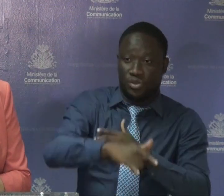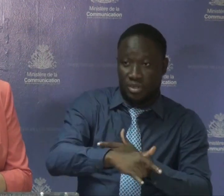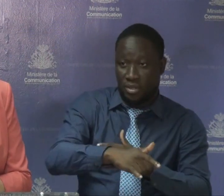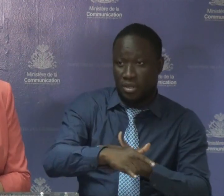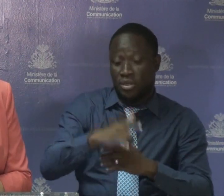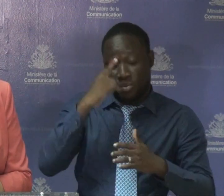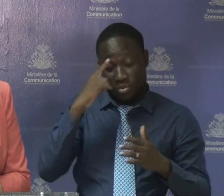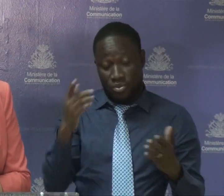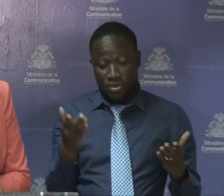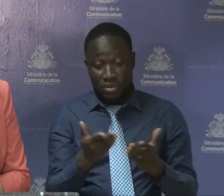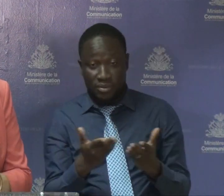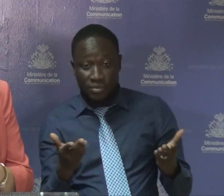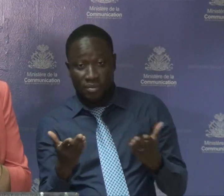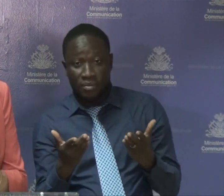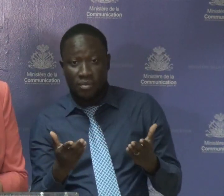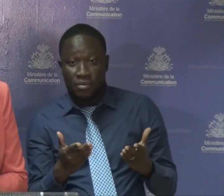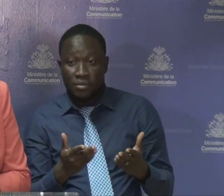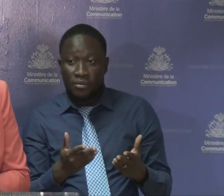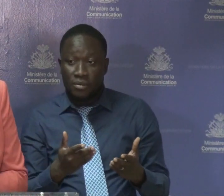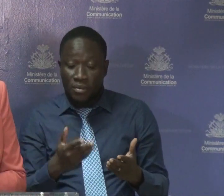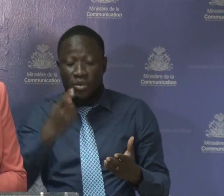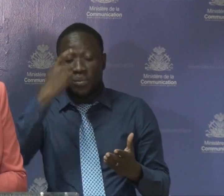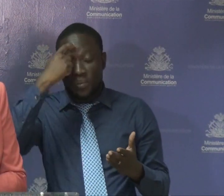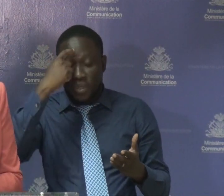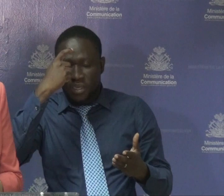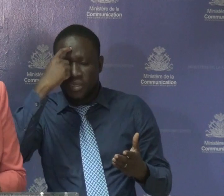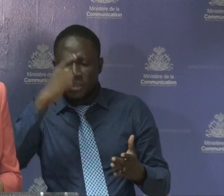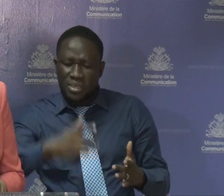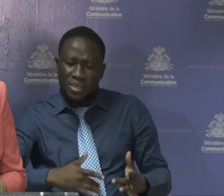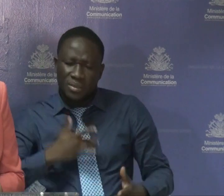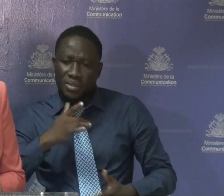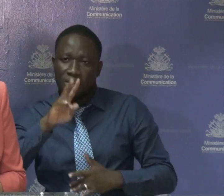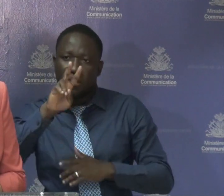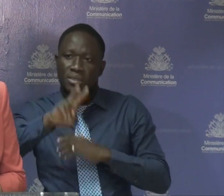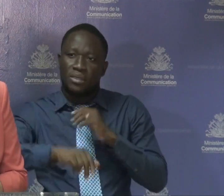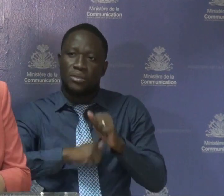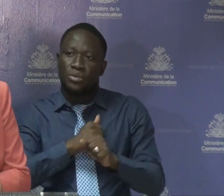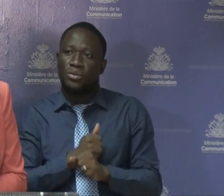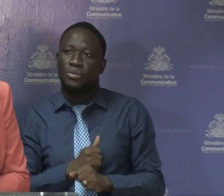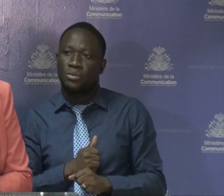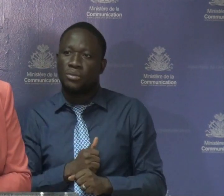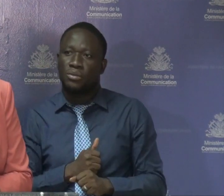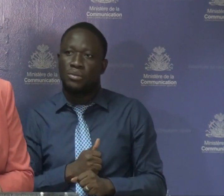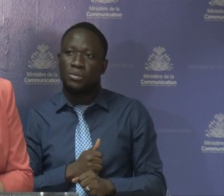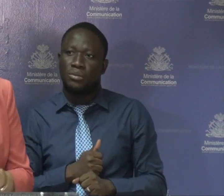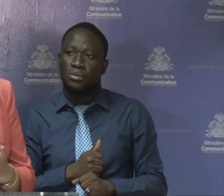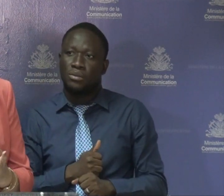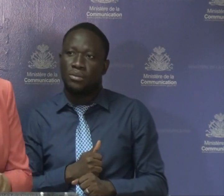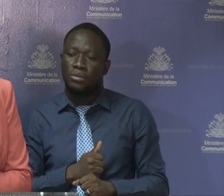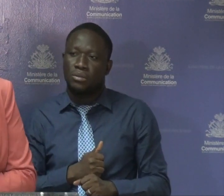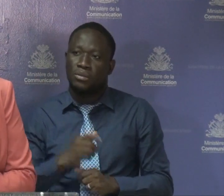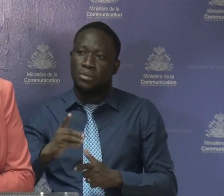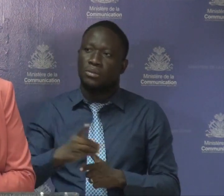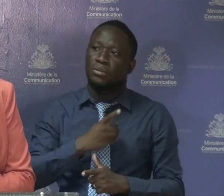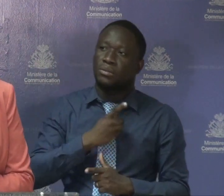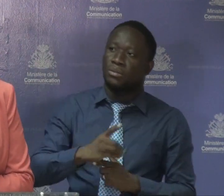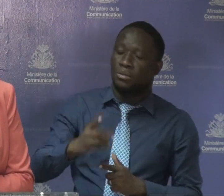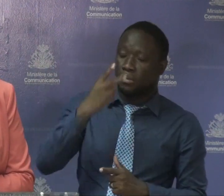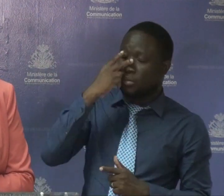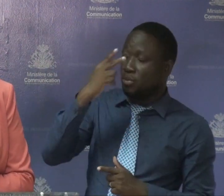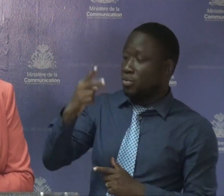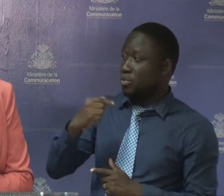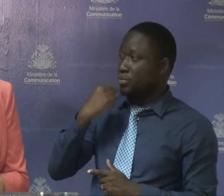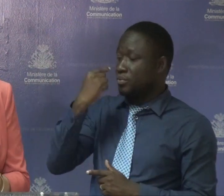de secteur touristique là, les retombées n'a pas senti dans moins de 2 ans. Donc, nous voyons